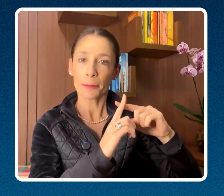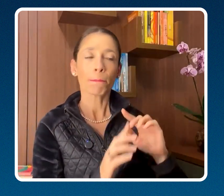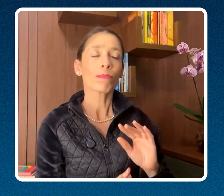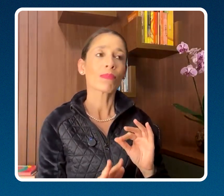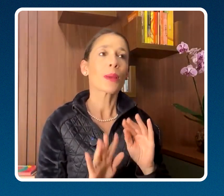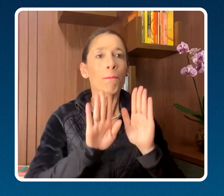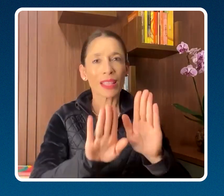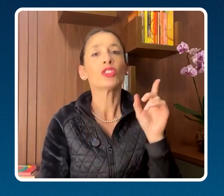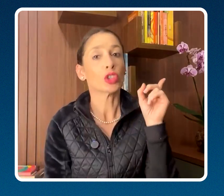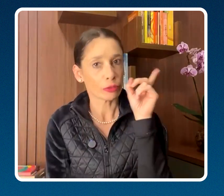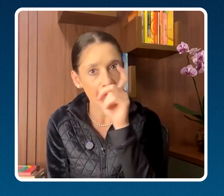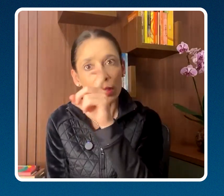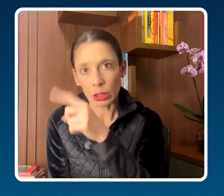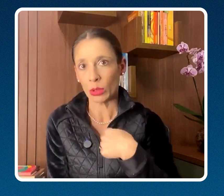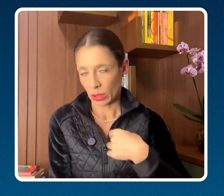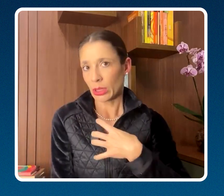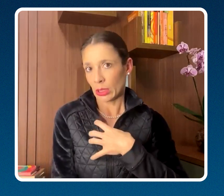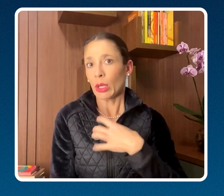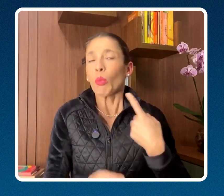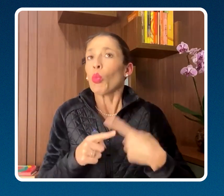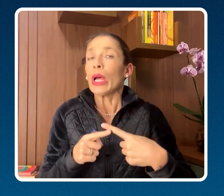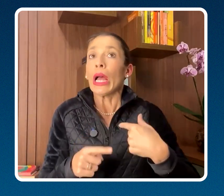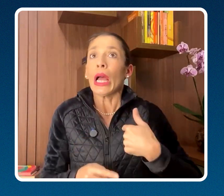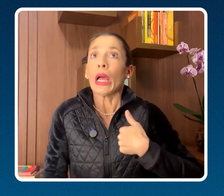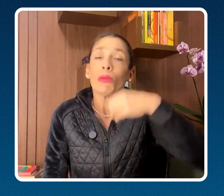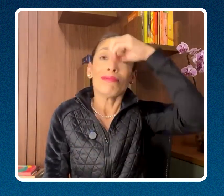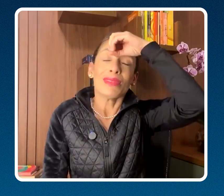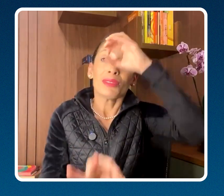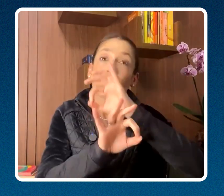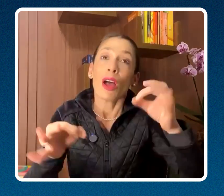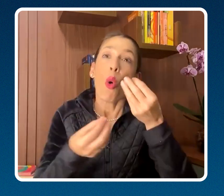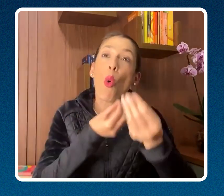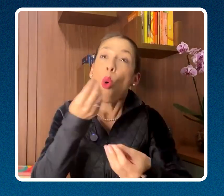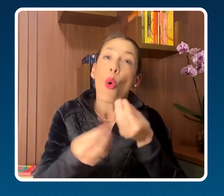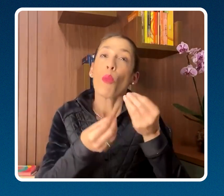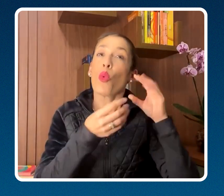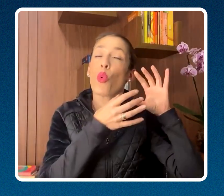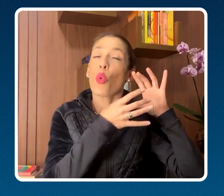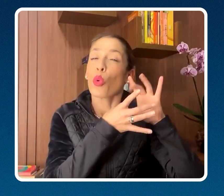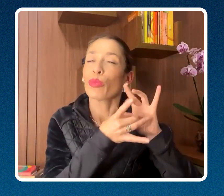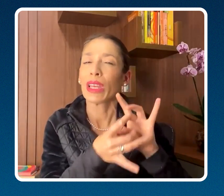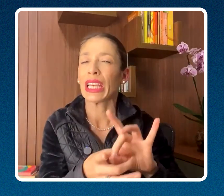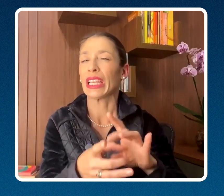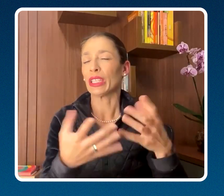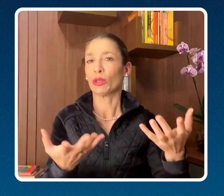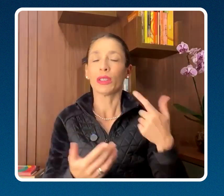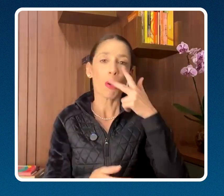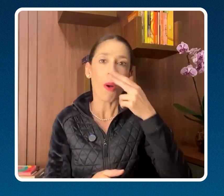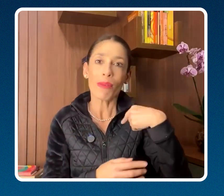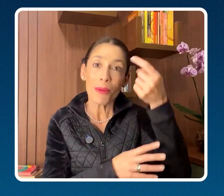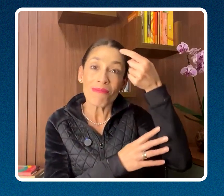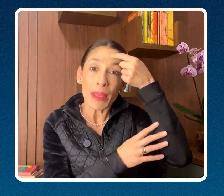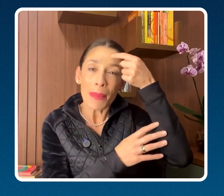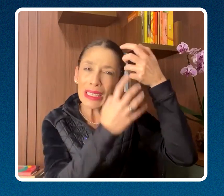muito difícil, assim, porque eu não sabia como encaixar aqueles contextos, não sabia como, a mente cansava muito, porque às vezes